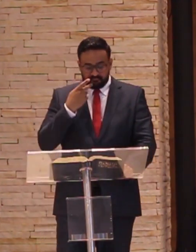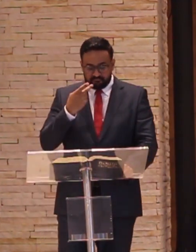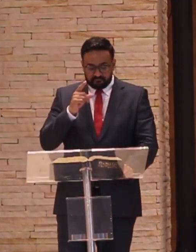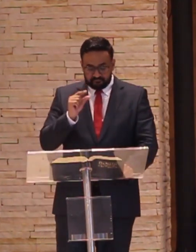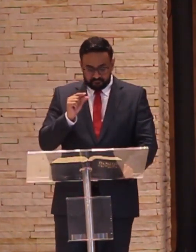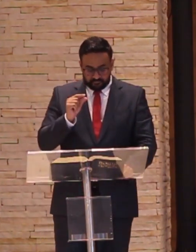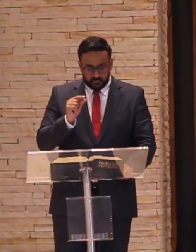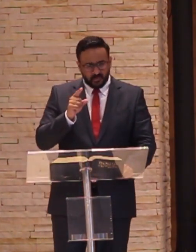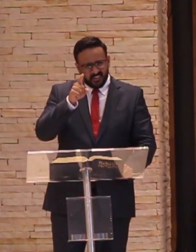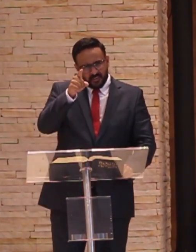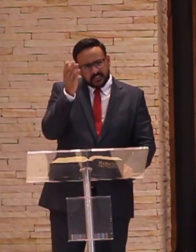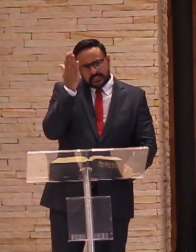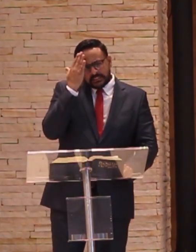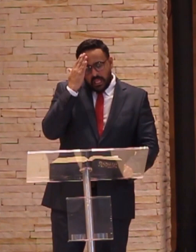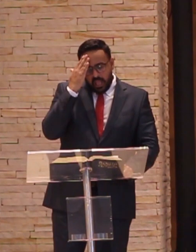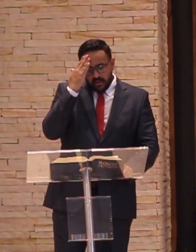vocês.